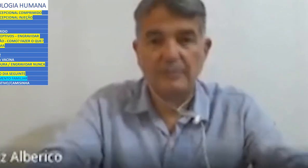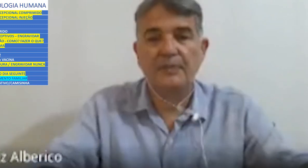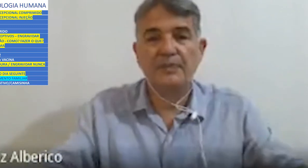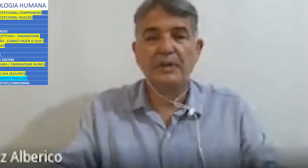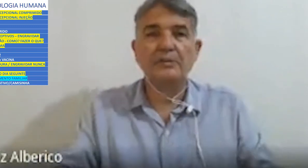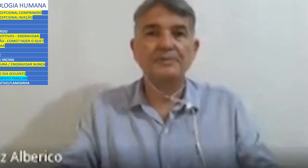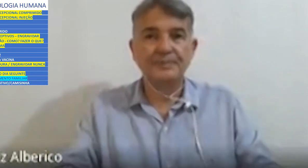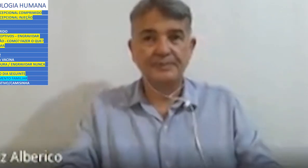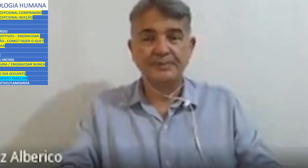Então,